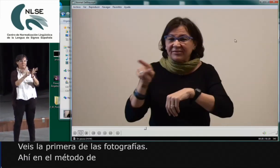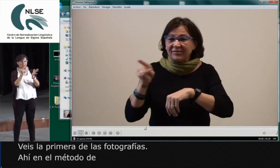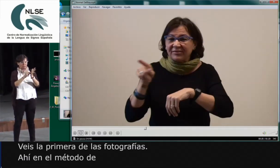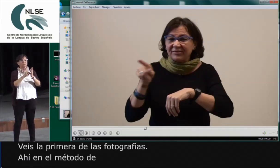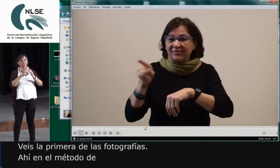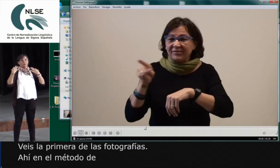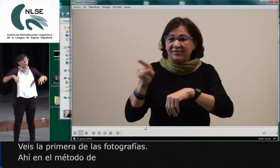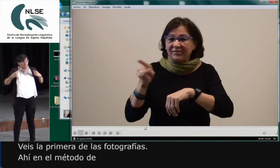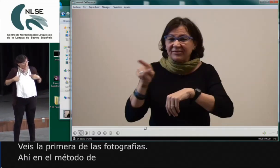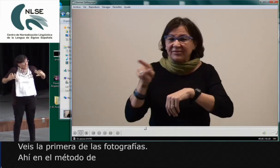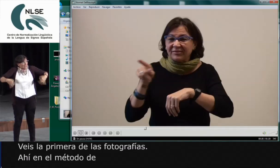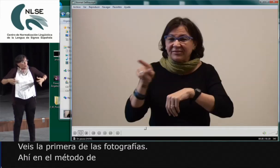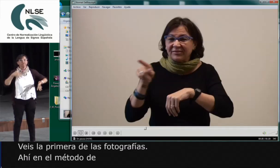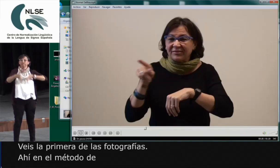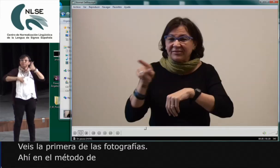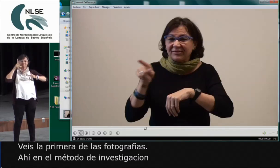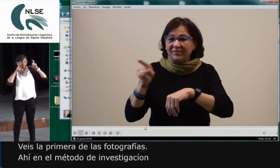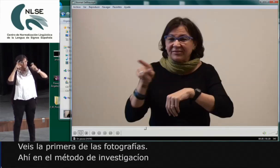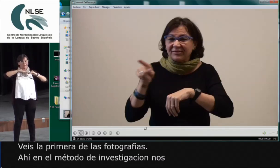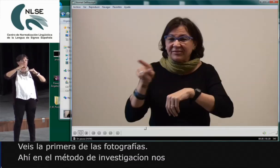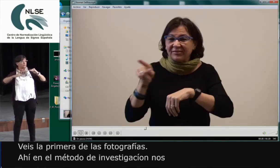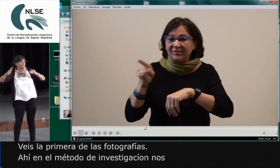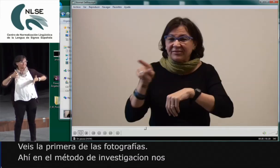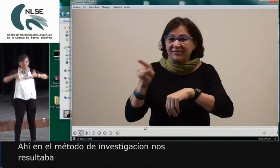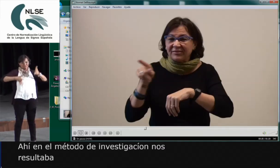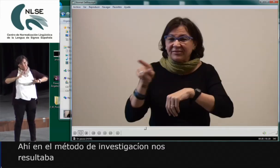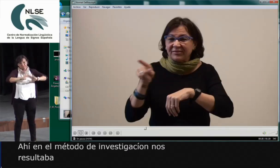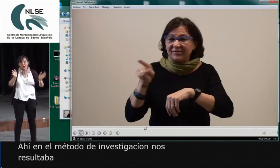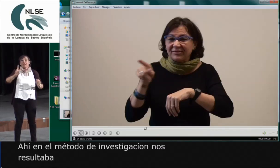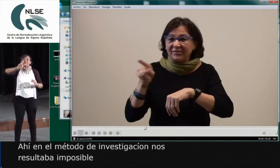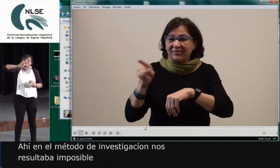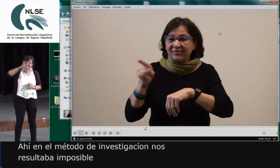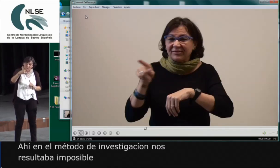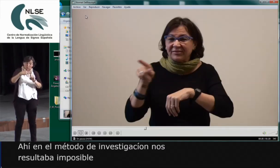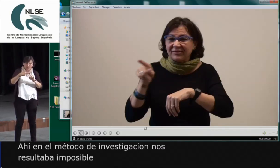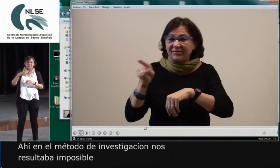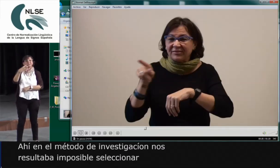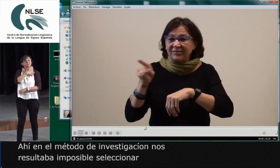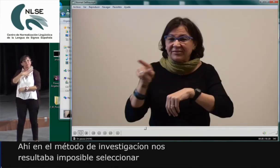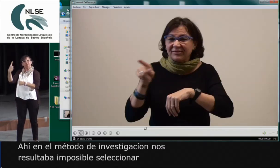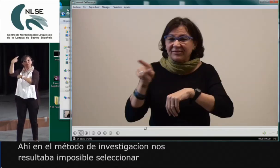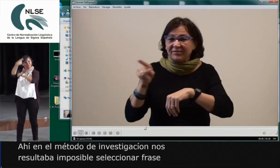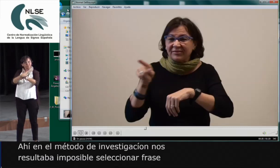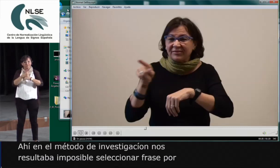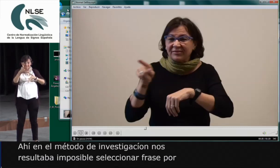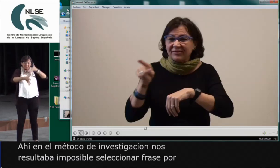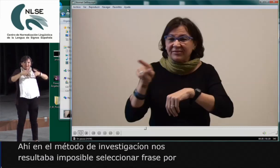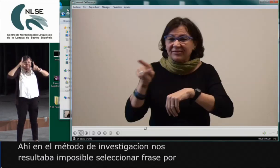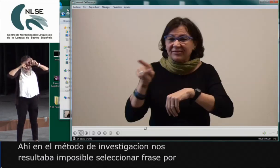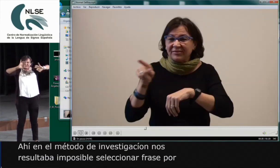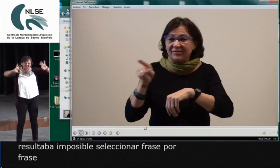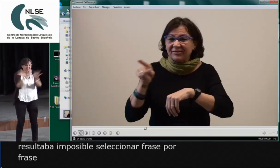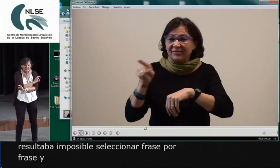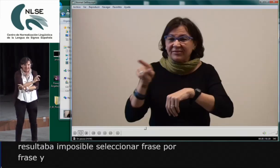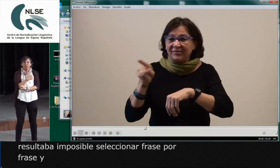seleccionar frase por frase. Entonces hemos hecho una grabación de una expresión de un texto natural y